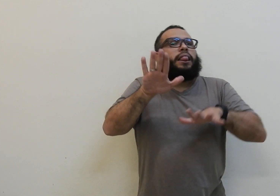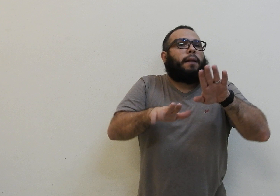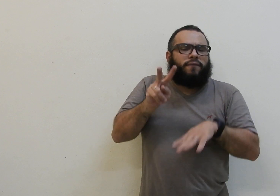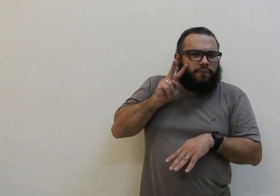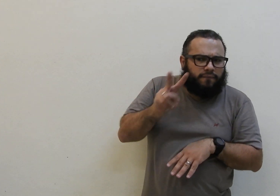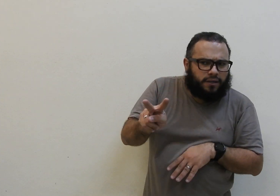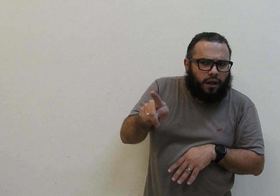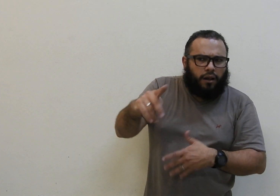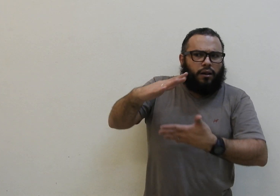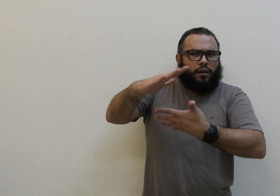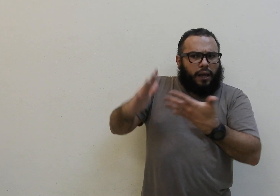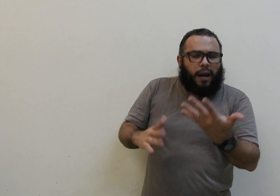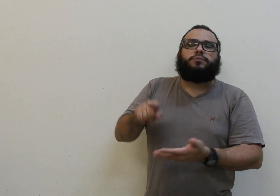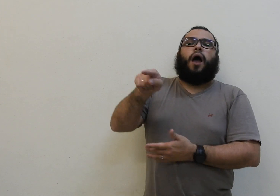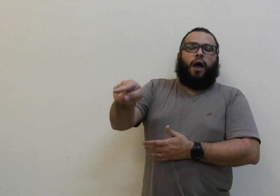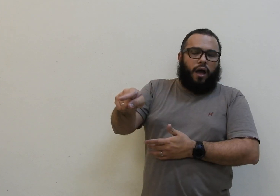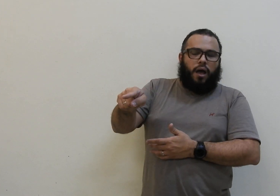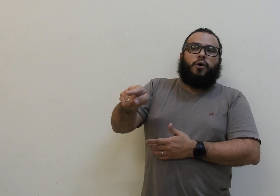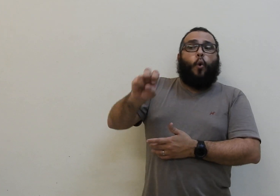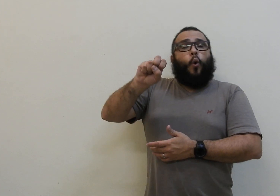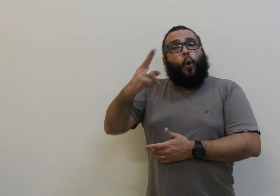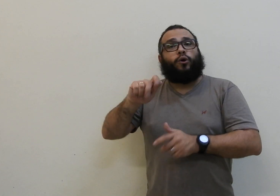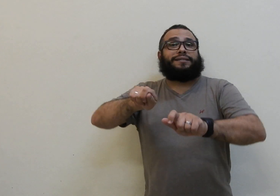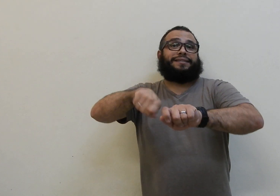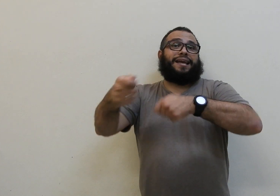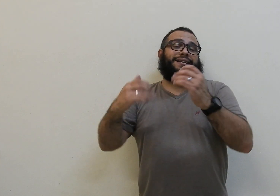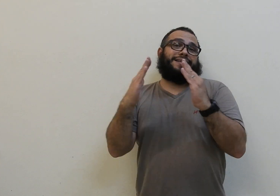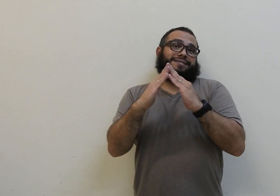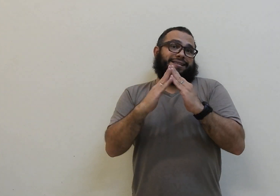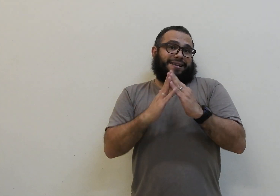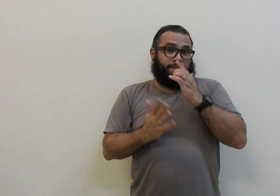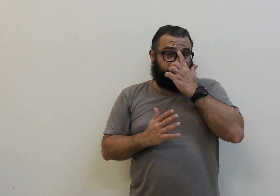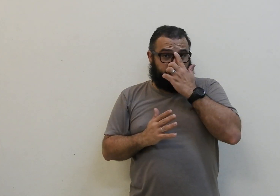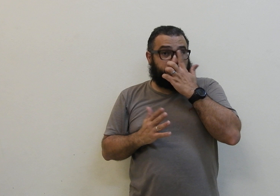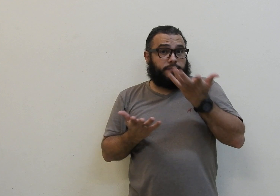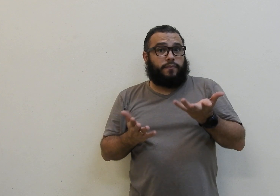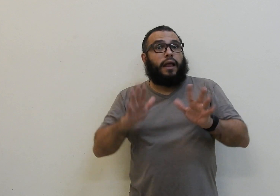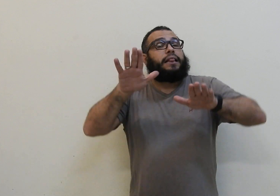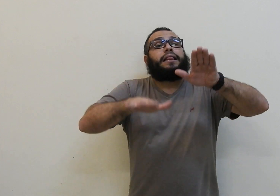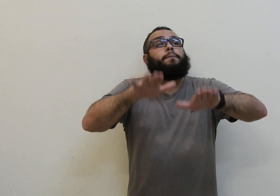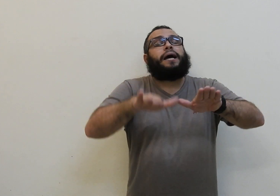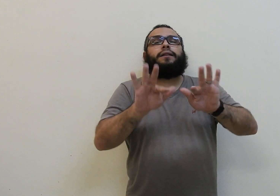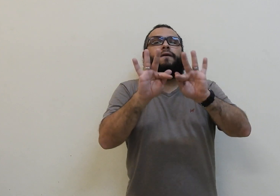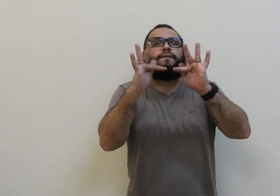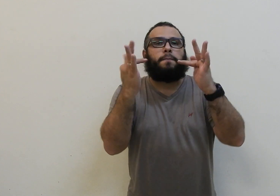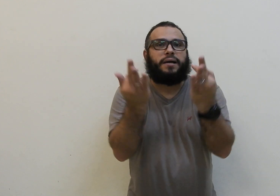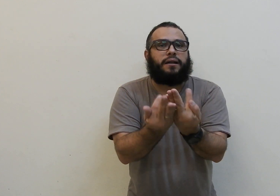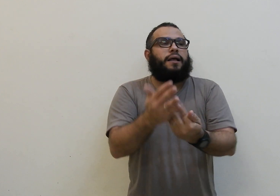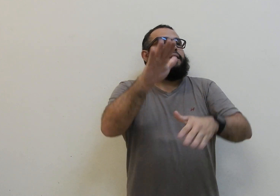se tem outra pessoa para comunicar através daquilo que está sendo estabelecido, a gente pode definir essa